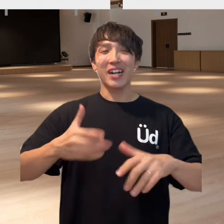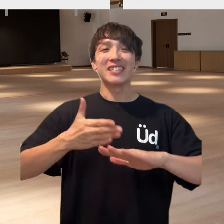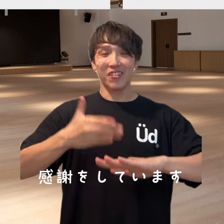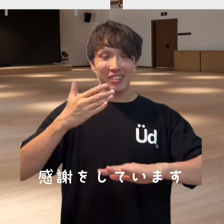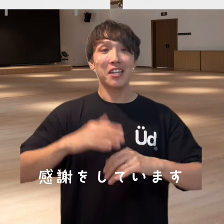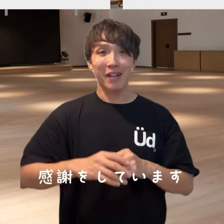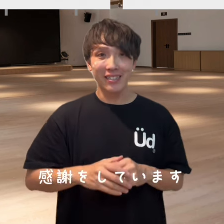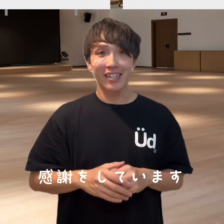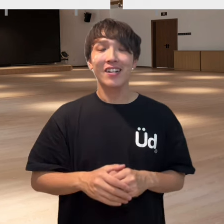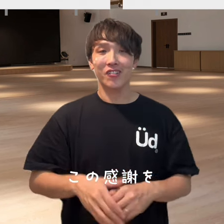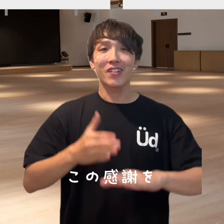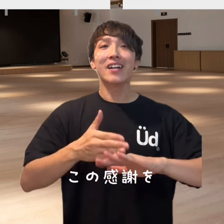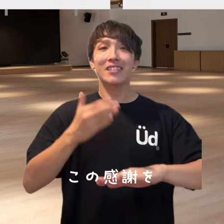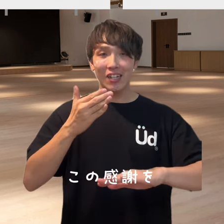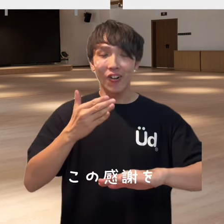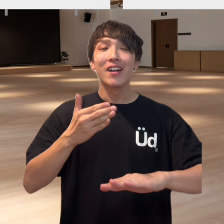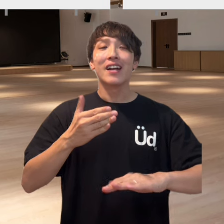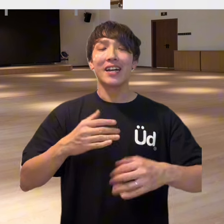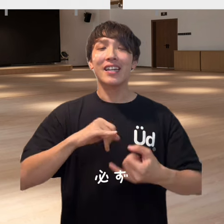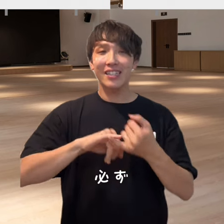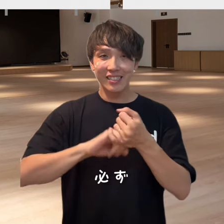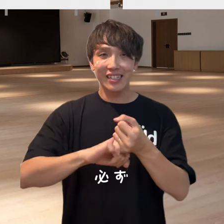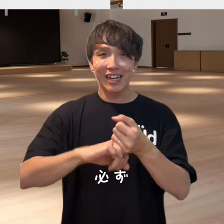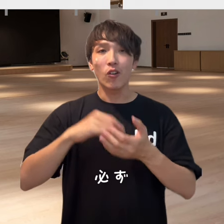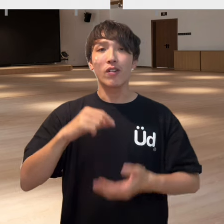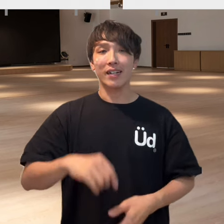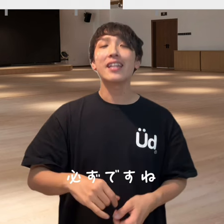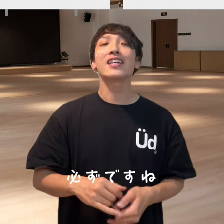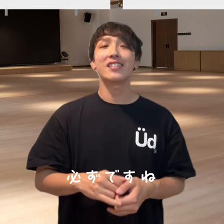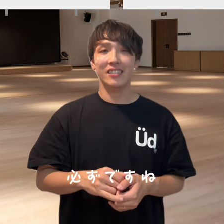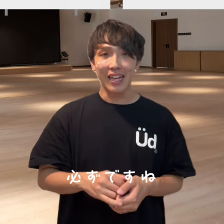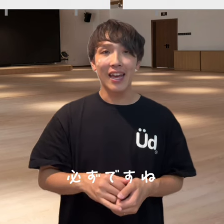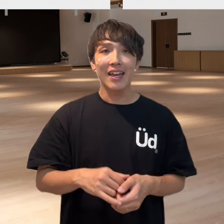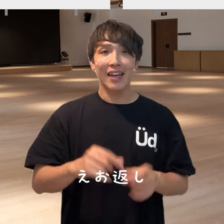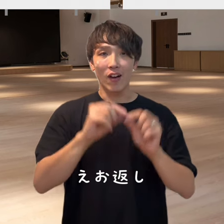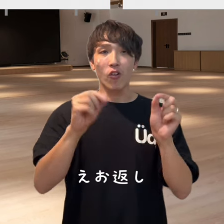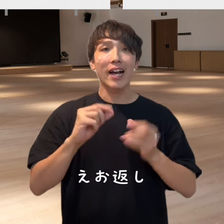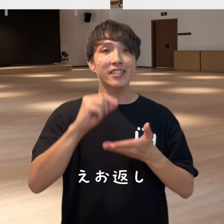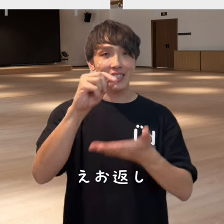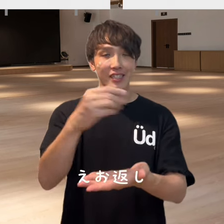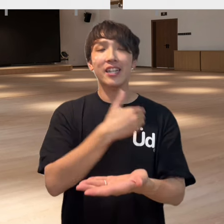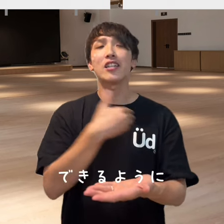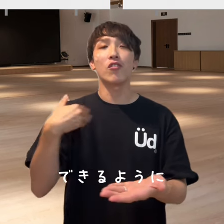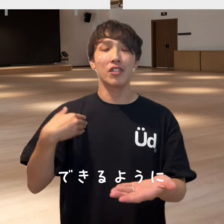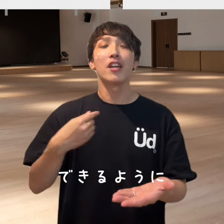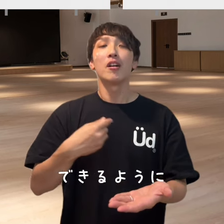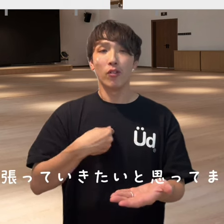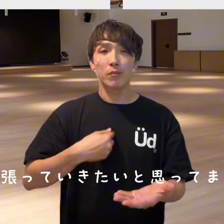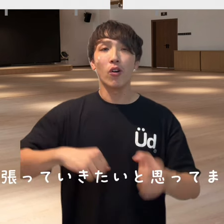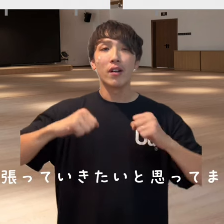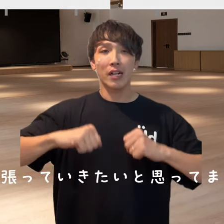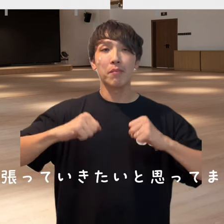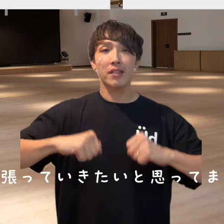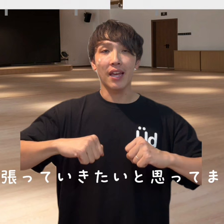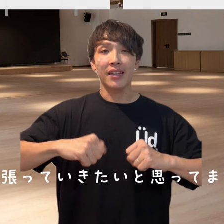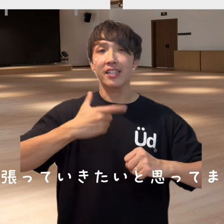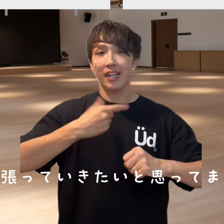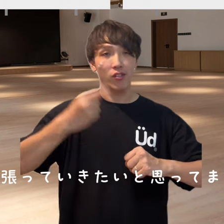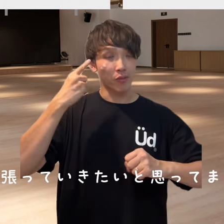謝をしています。この感謝を必ずですね、お返しできるように僕も頑張っていきたいと思って